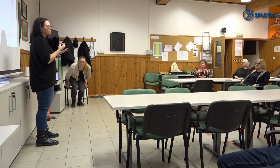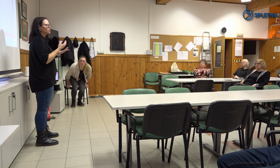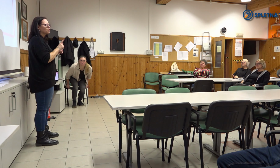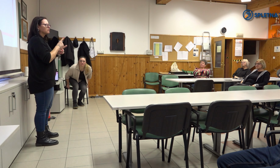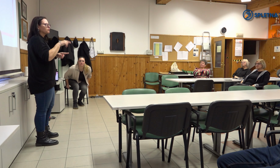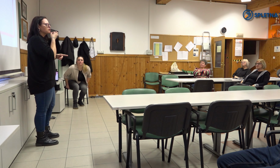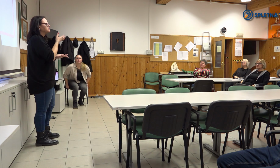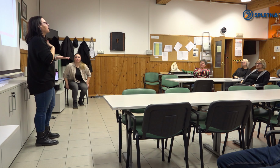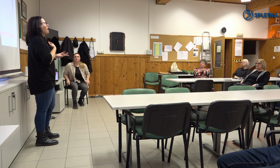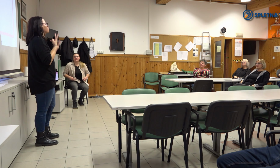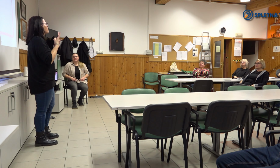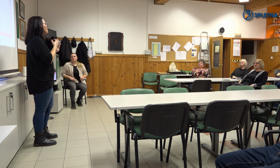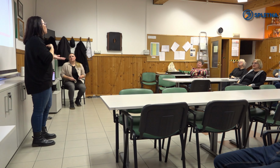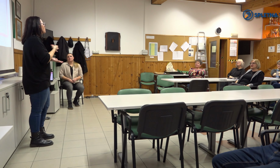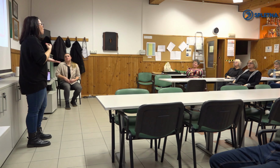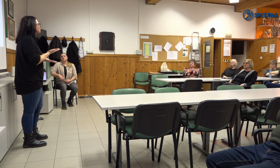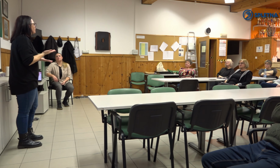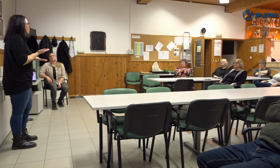želite.